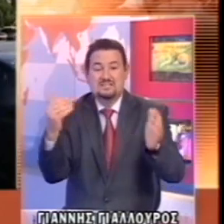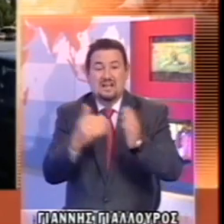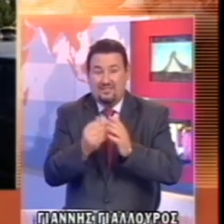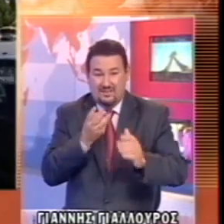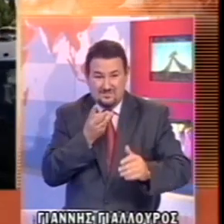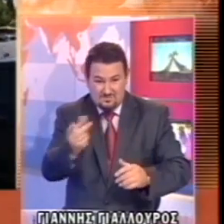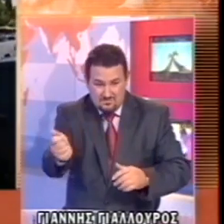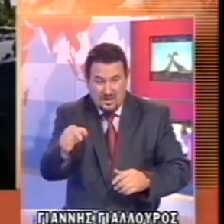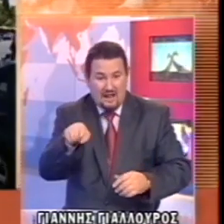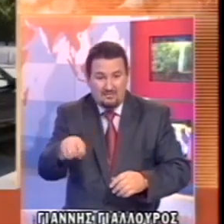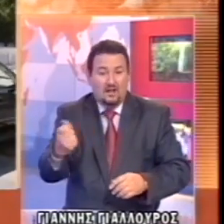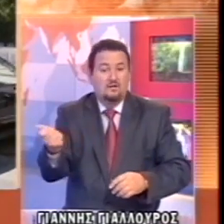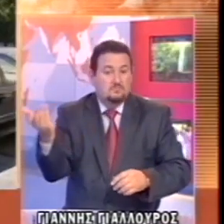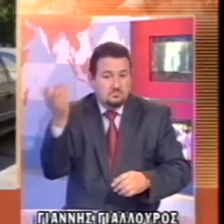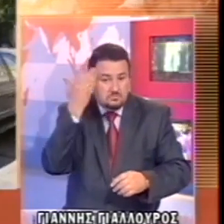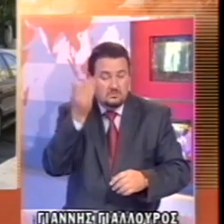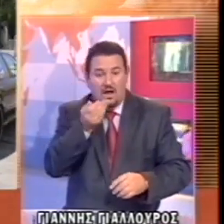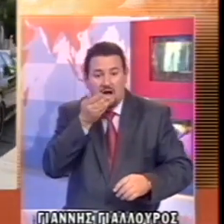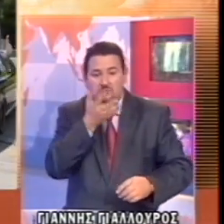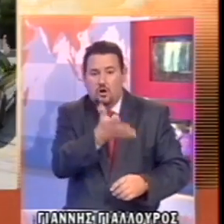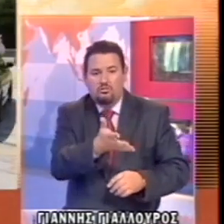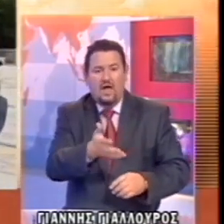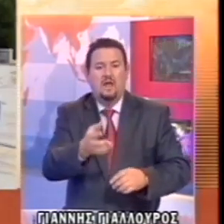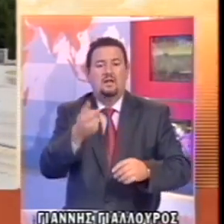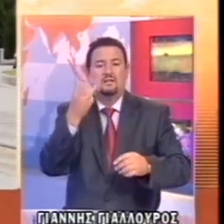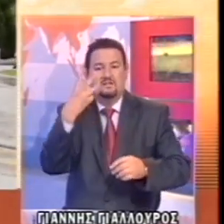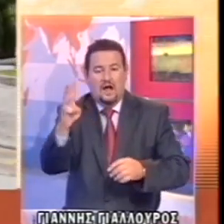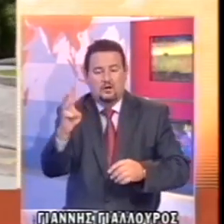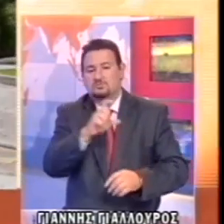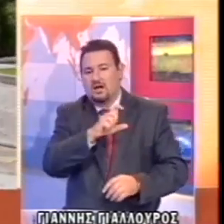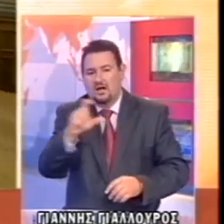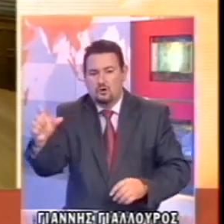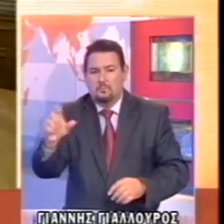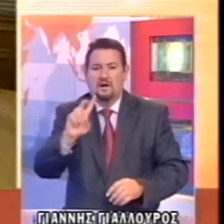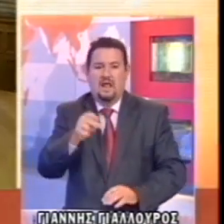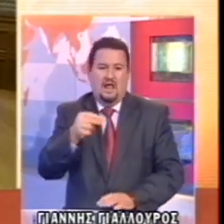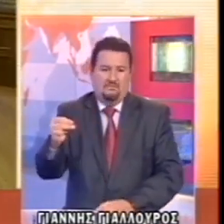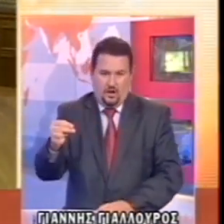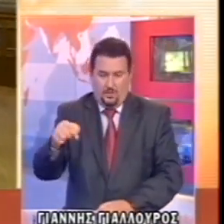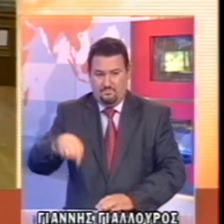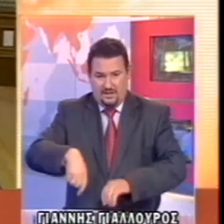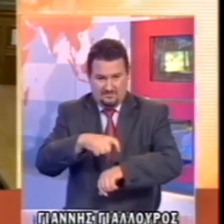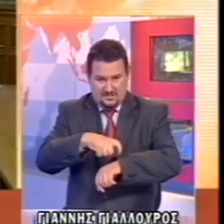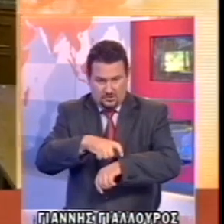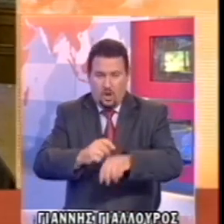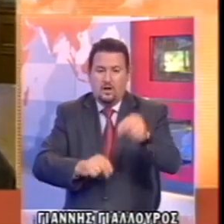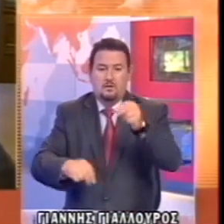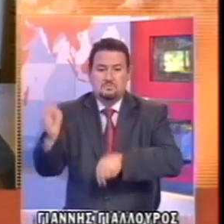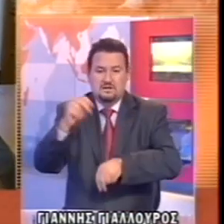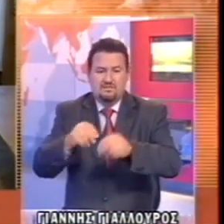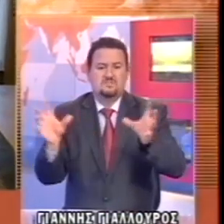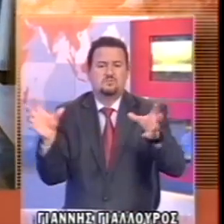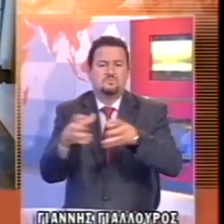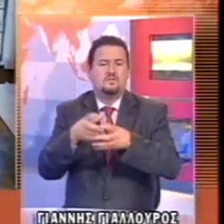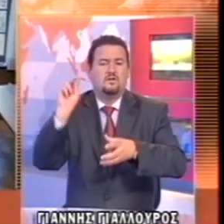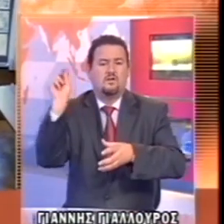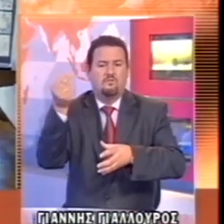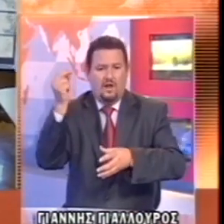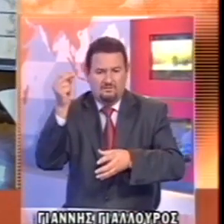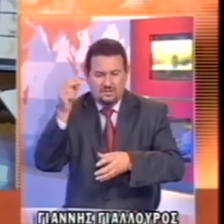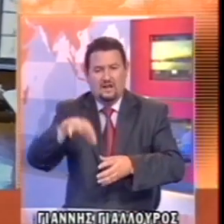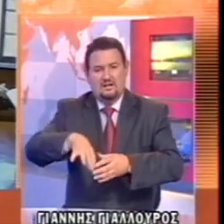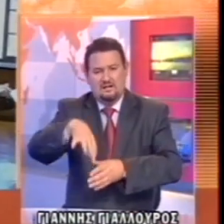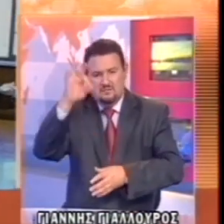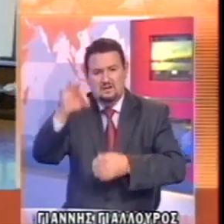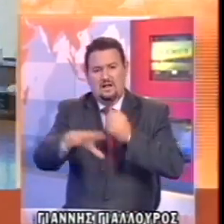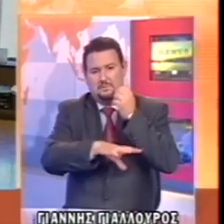χρόνο περισσότερα από 300 εκατομμύρια ευρώ. Αυτήν την ώρα σε εξέλιξη βρίσκεται η ψηφοφορία στη Βουλή για την εκλογή του